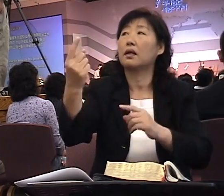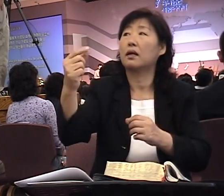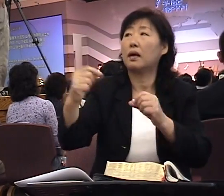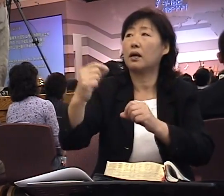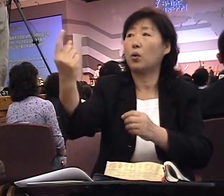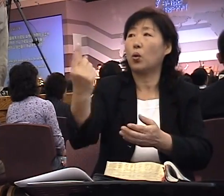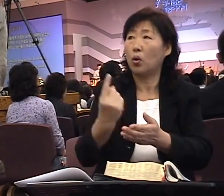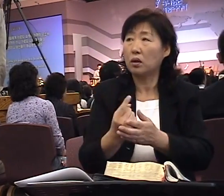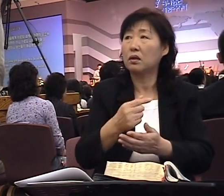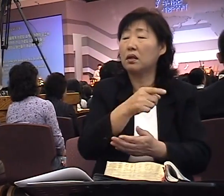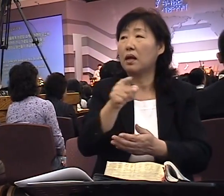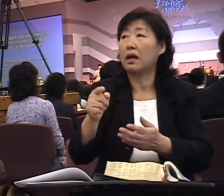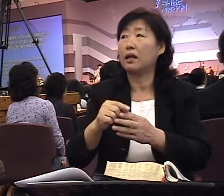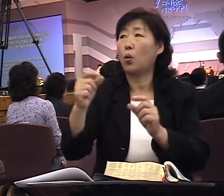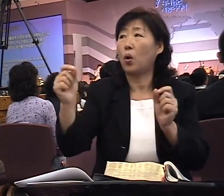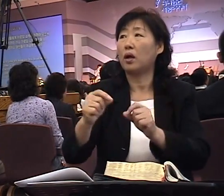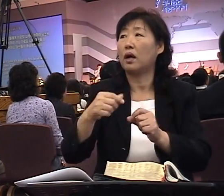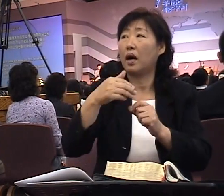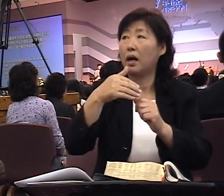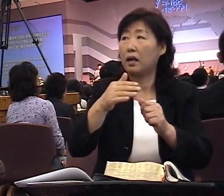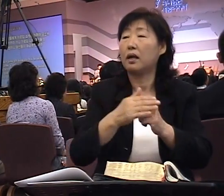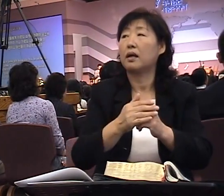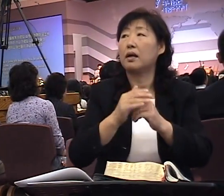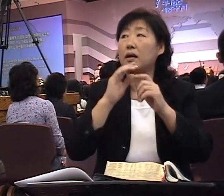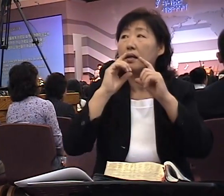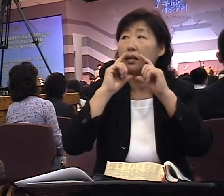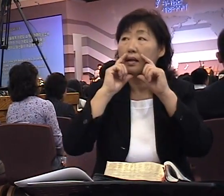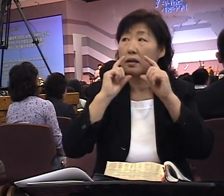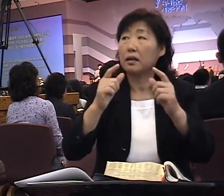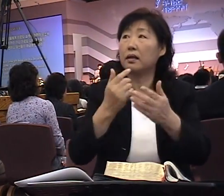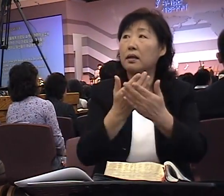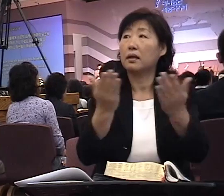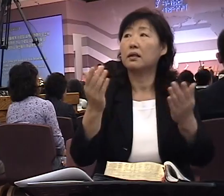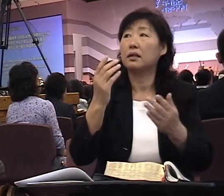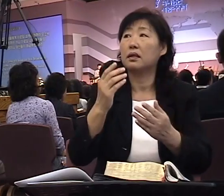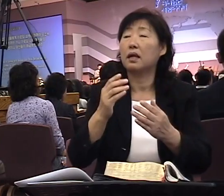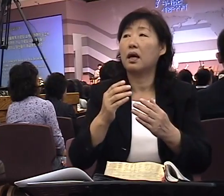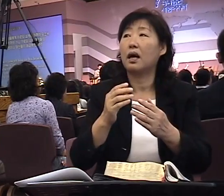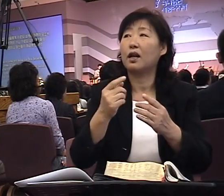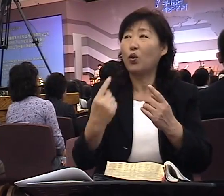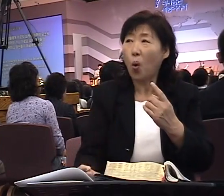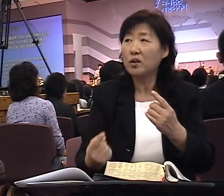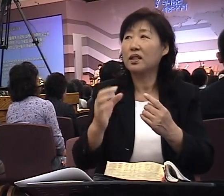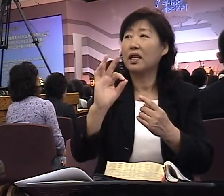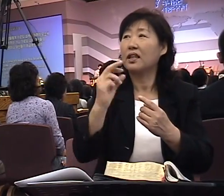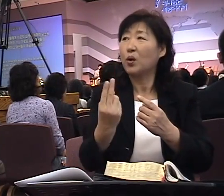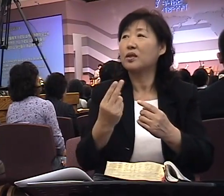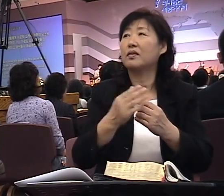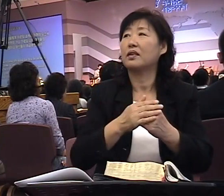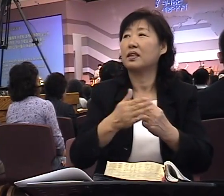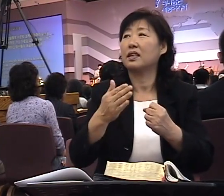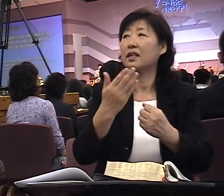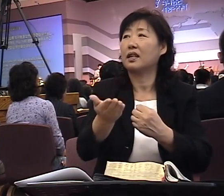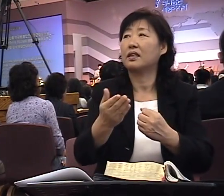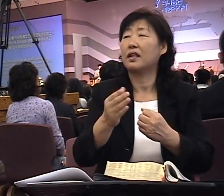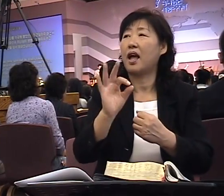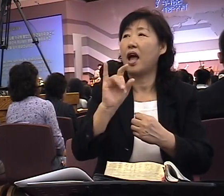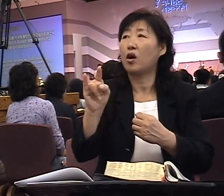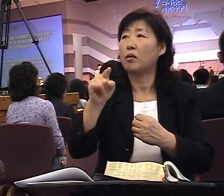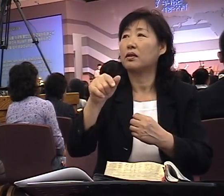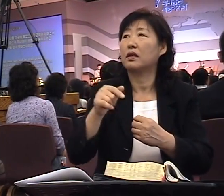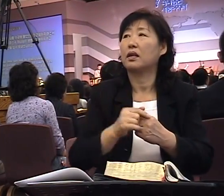가까이 오소서. 그들이 가까이 가니 가로되 나는 당신들의 아우 요셉이니 당신들이 예굽의